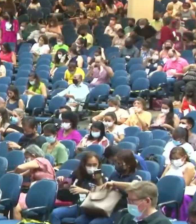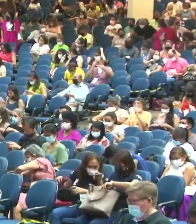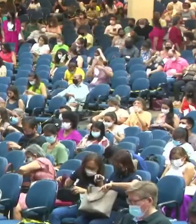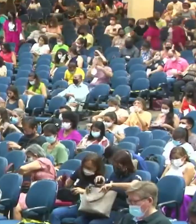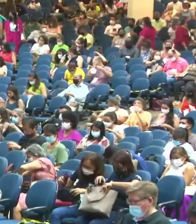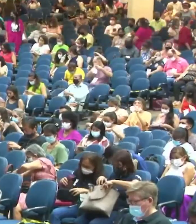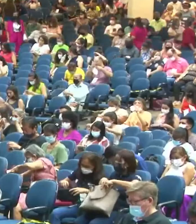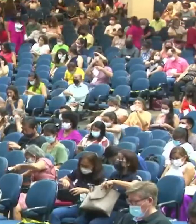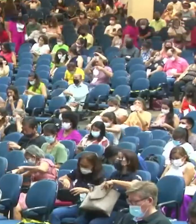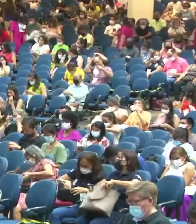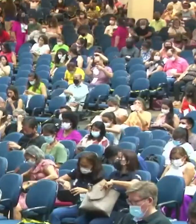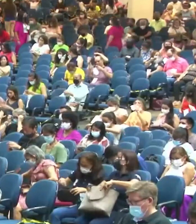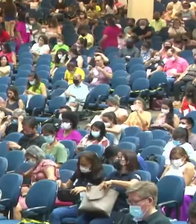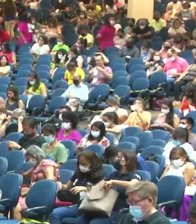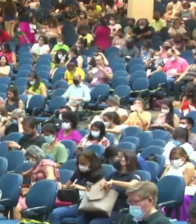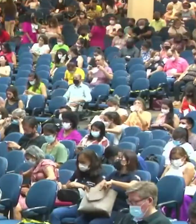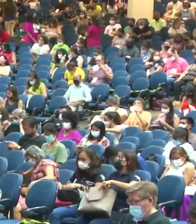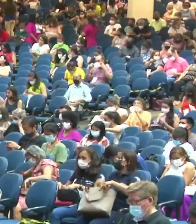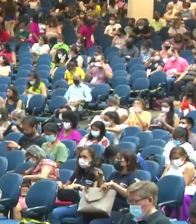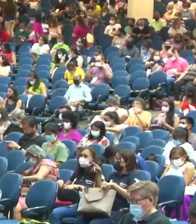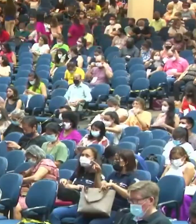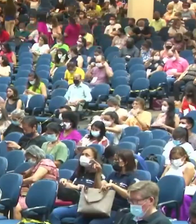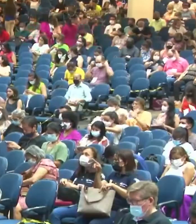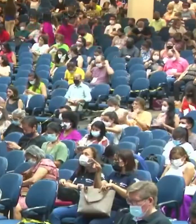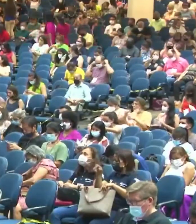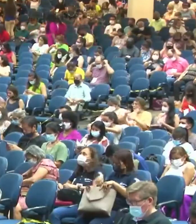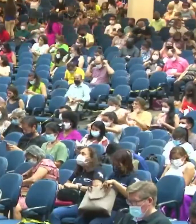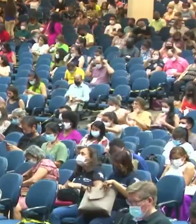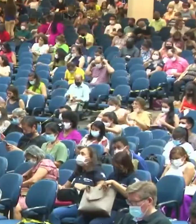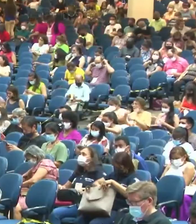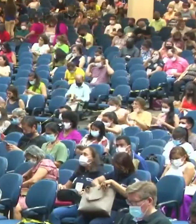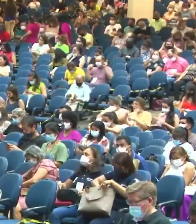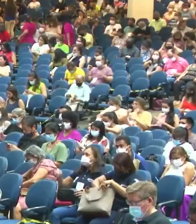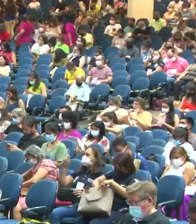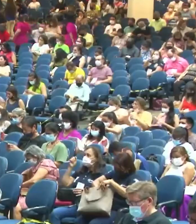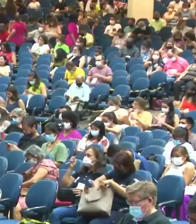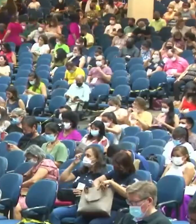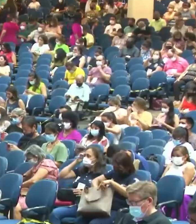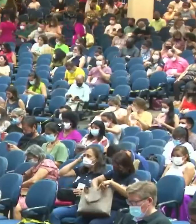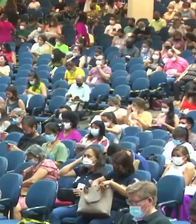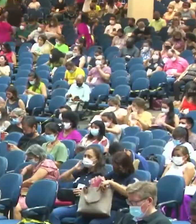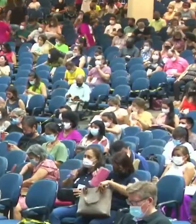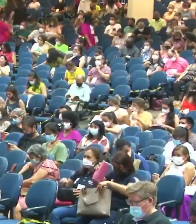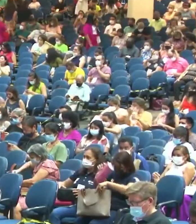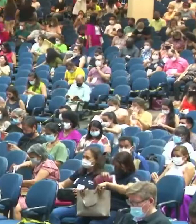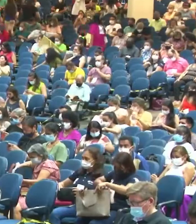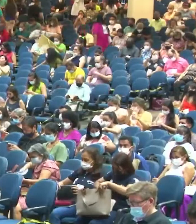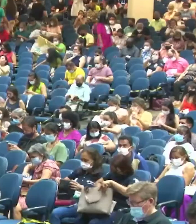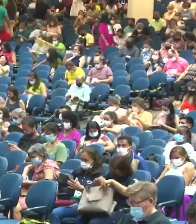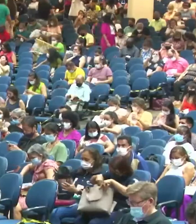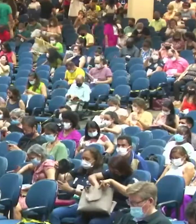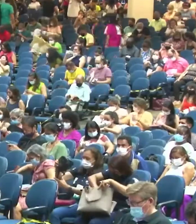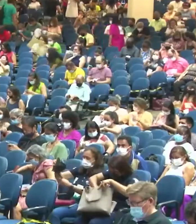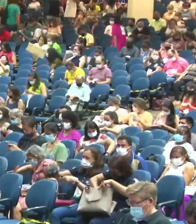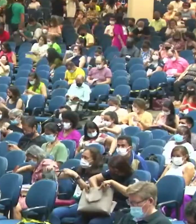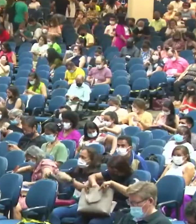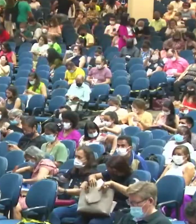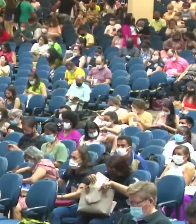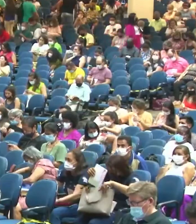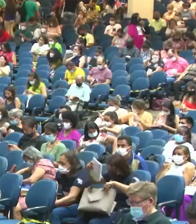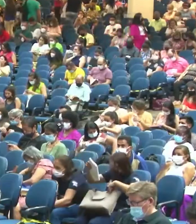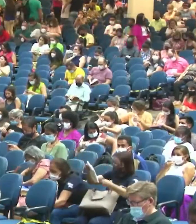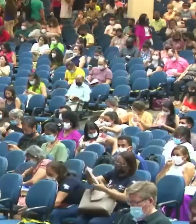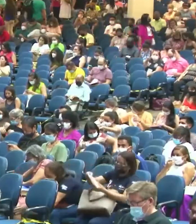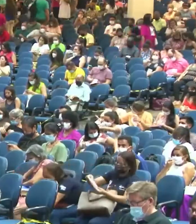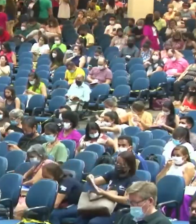Gostaria de ler para vocês a leitura da Bíblia. É um versículo só, é